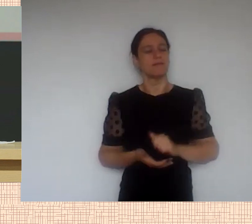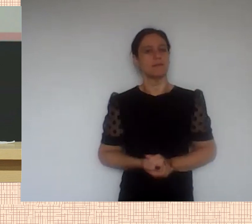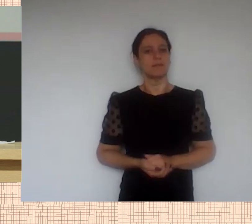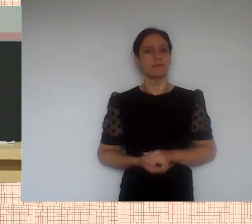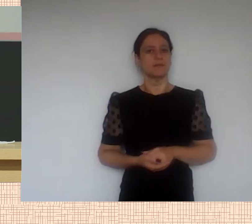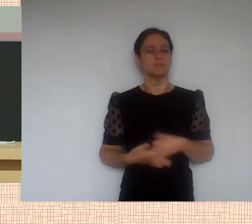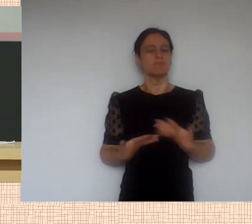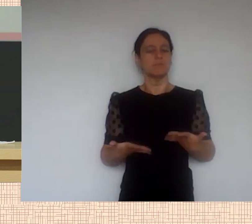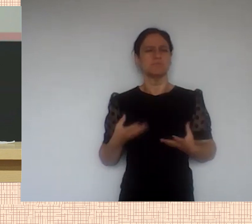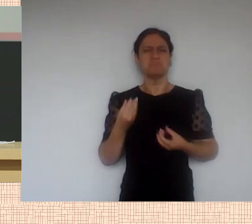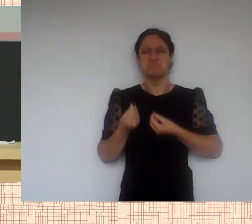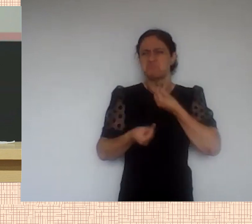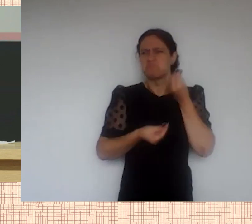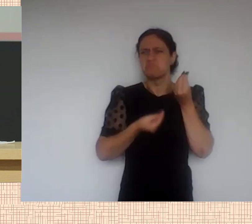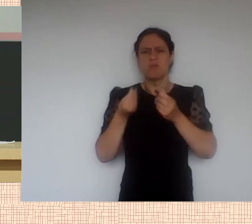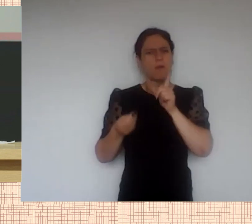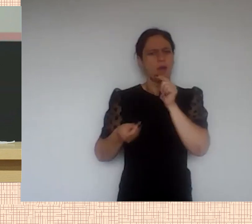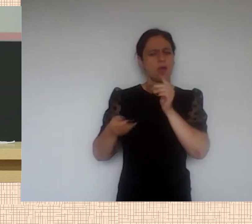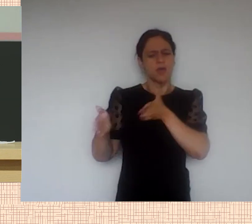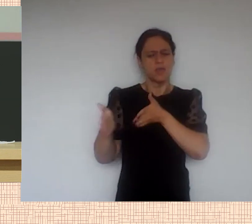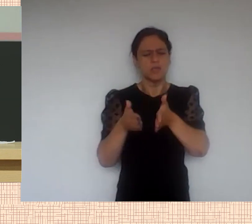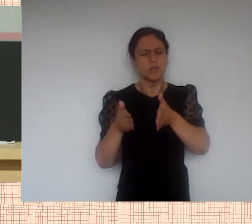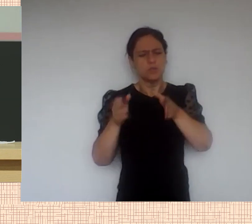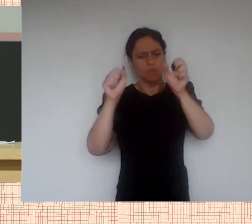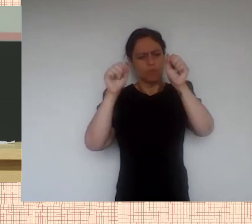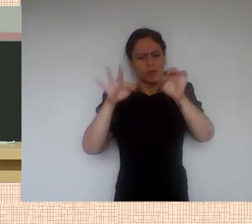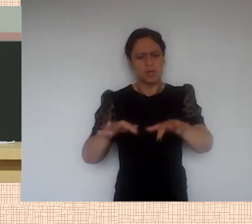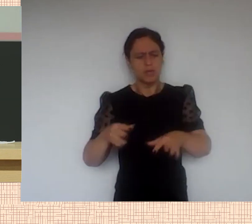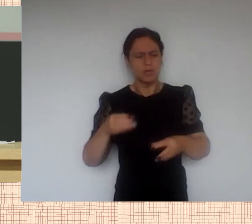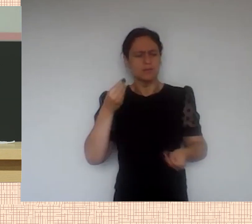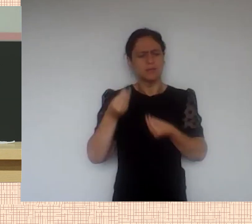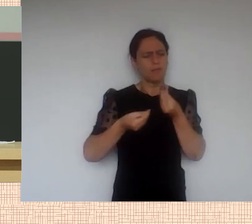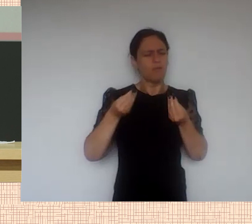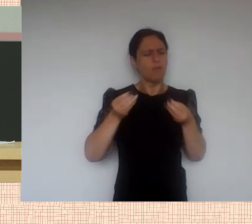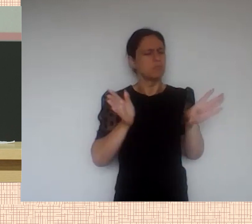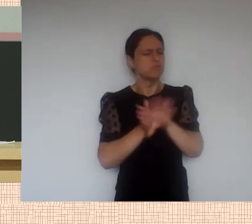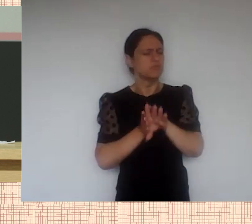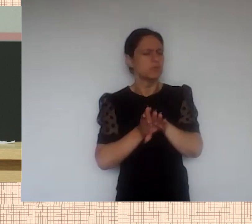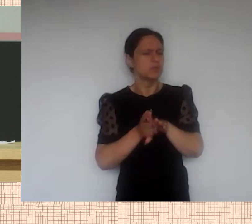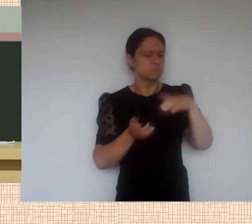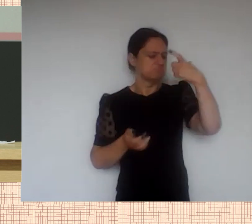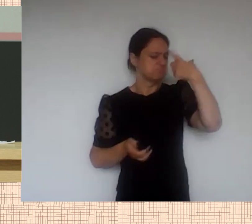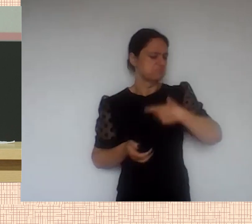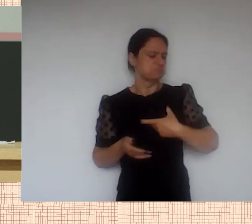E como o rio da graça consegue fluir até você?